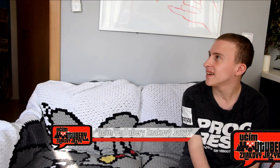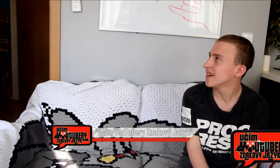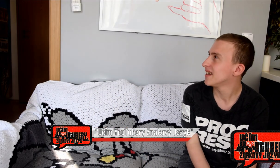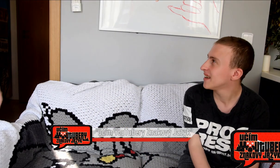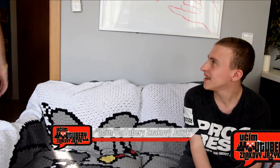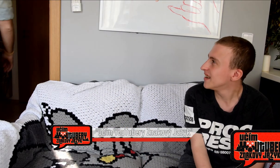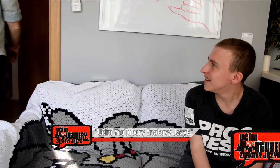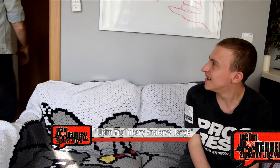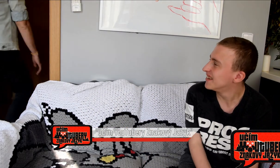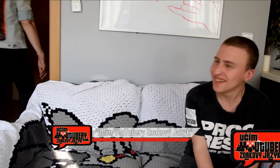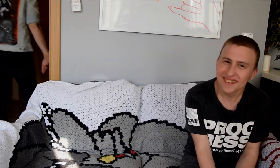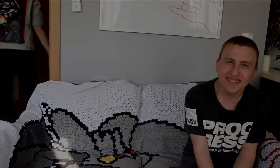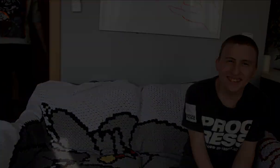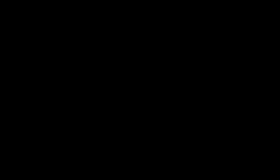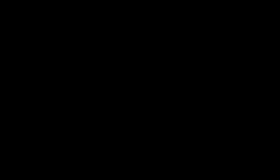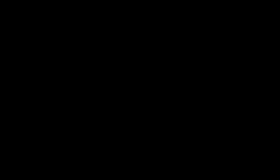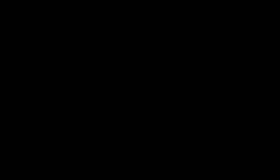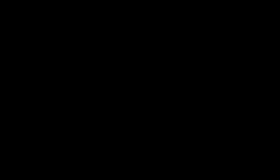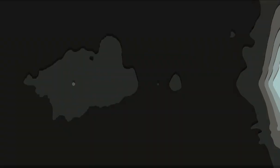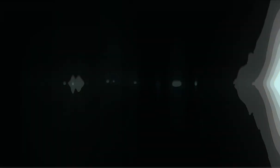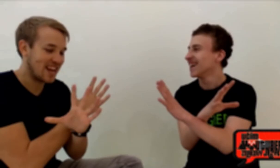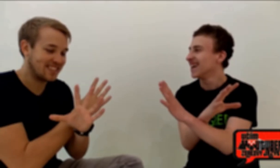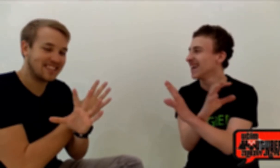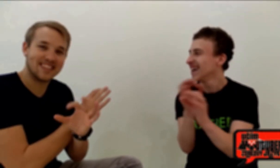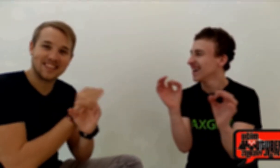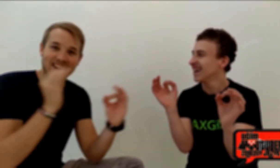někde, potem. Adolfine.